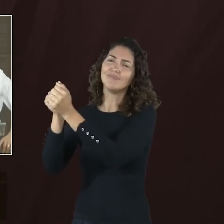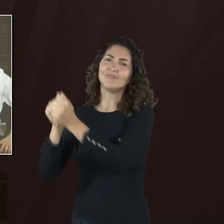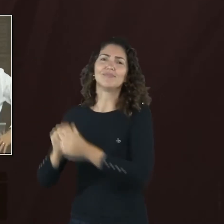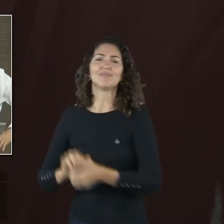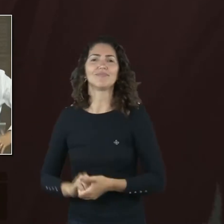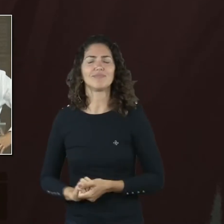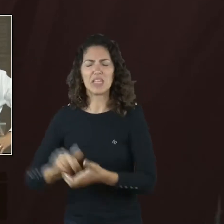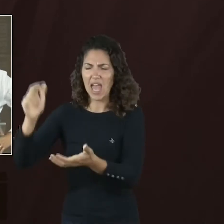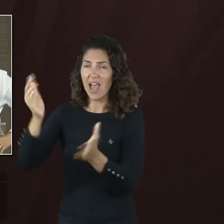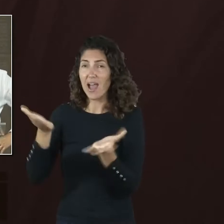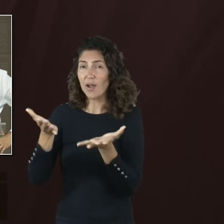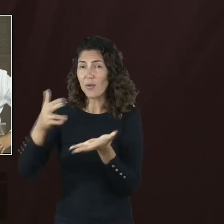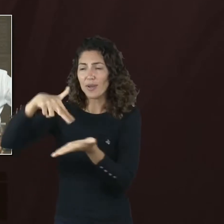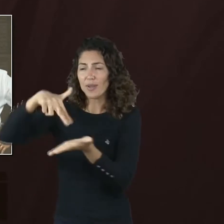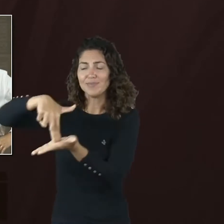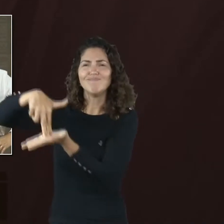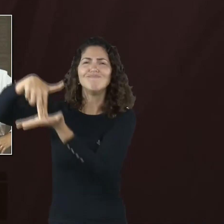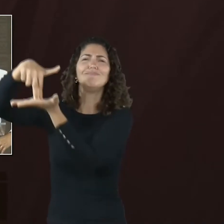trabalho, irmãos?